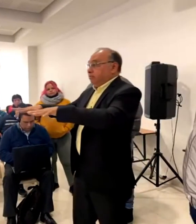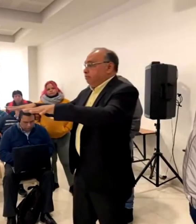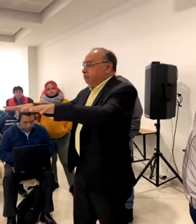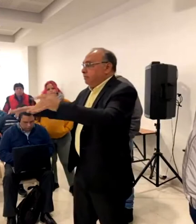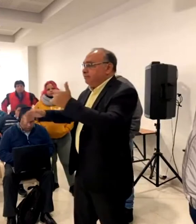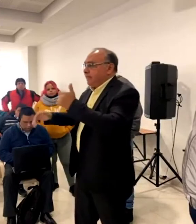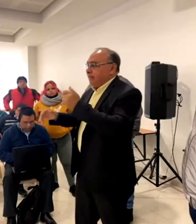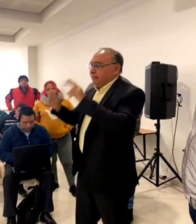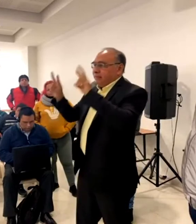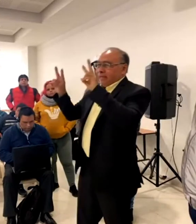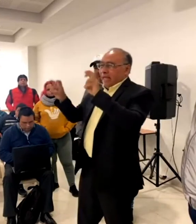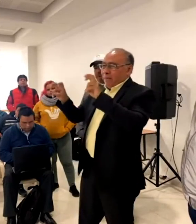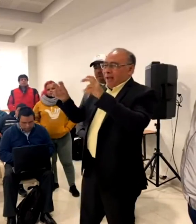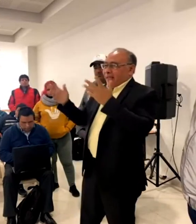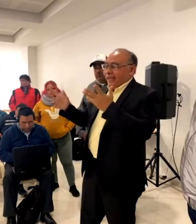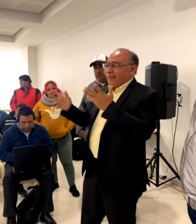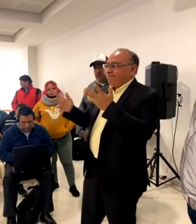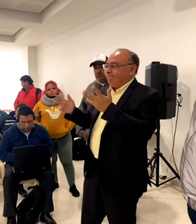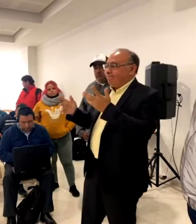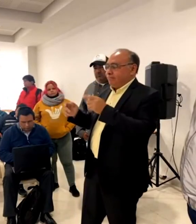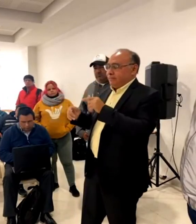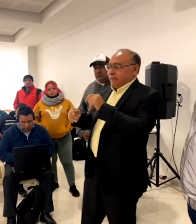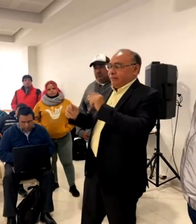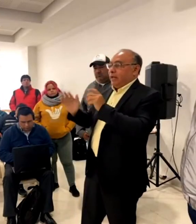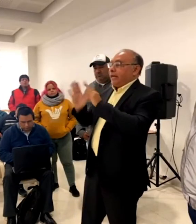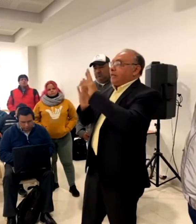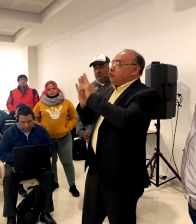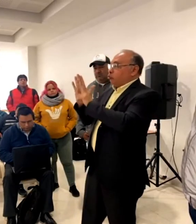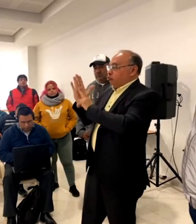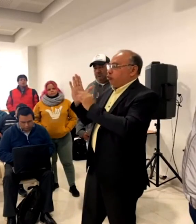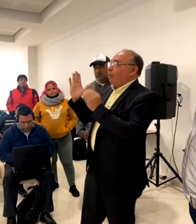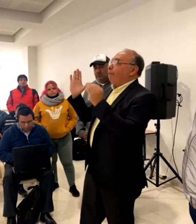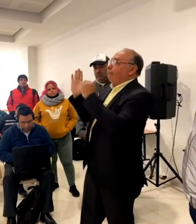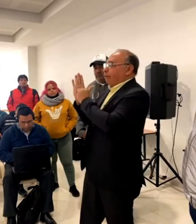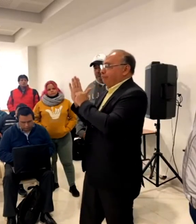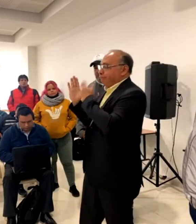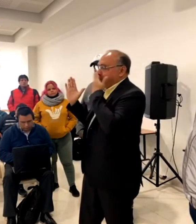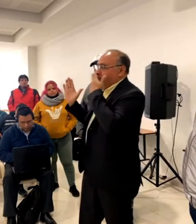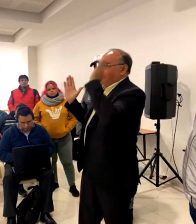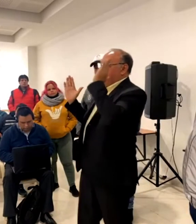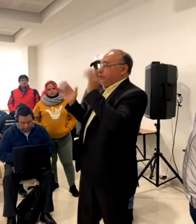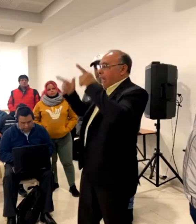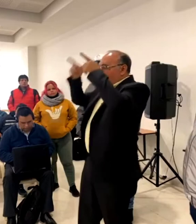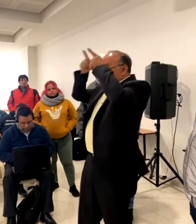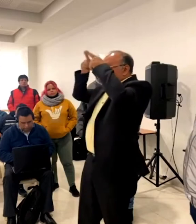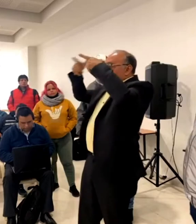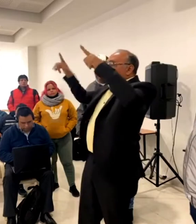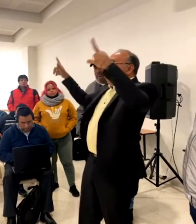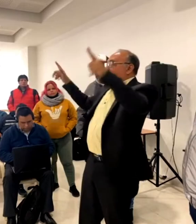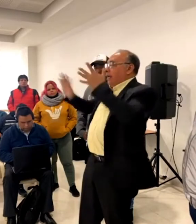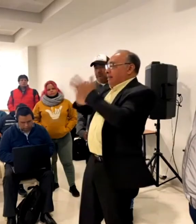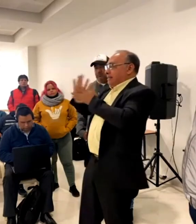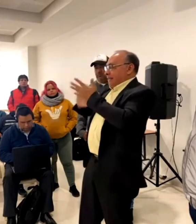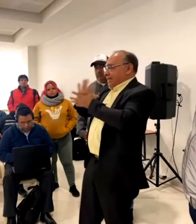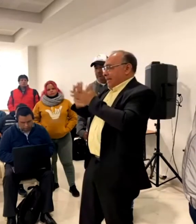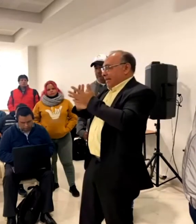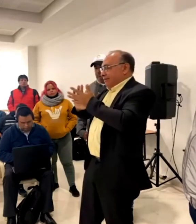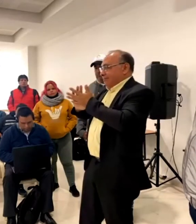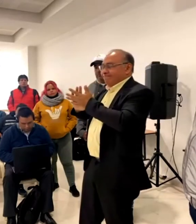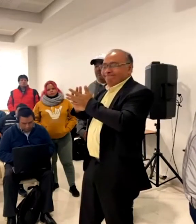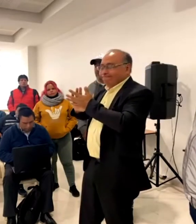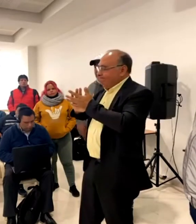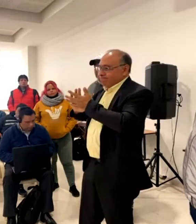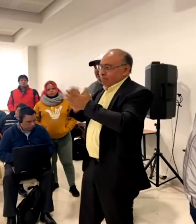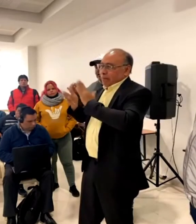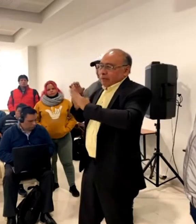también se de esta capacitación la pedagogía ya en la resolución que provincia